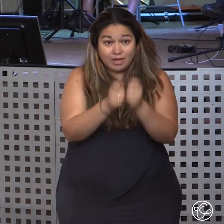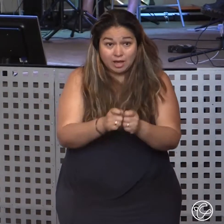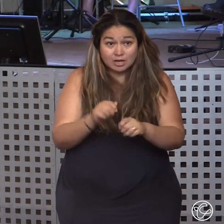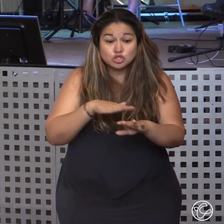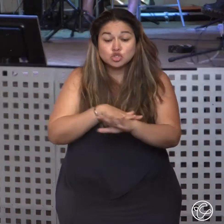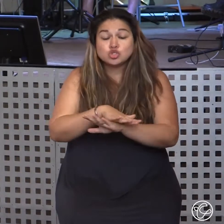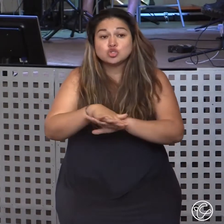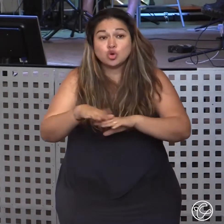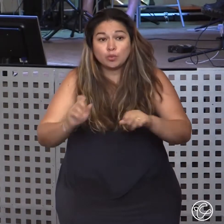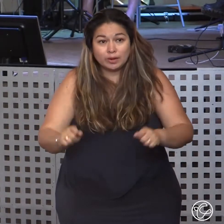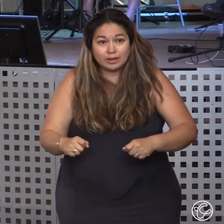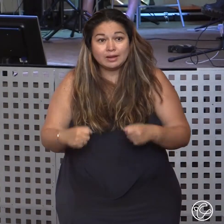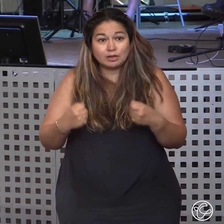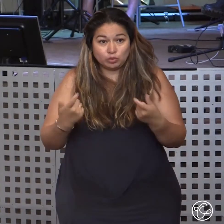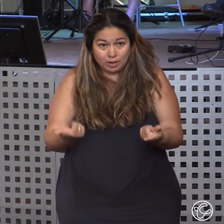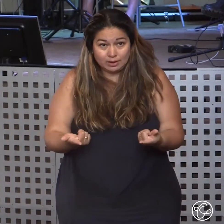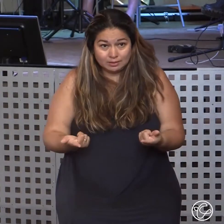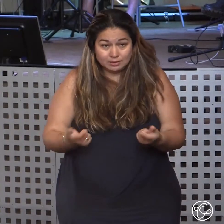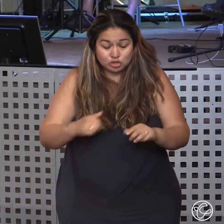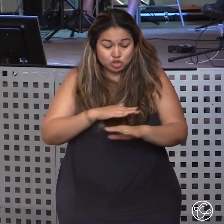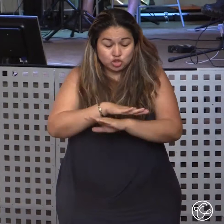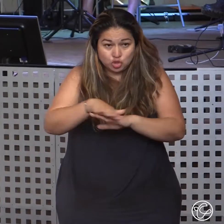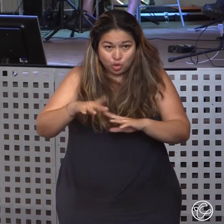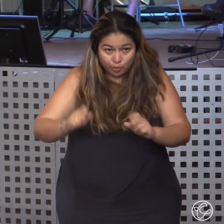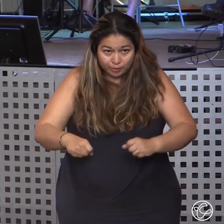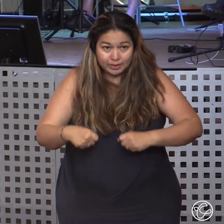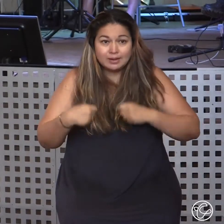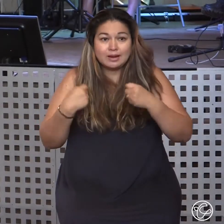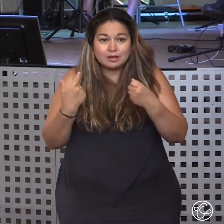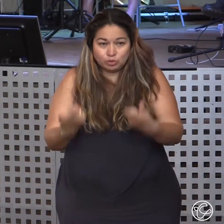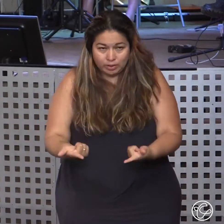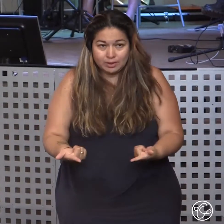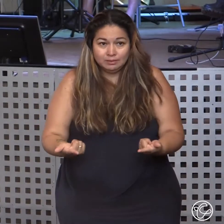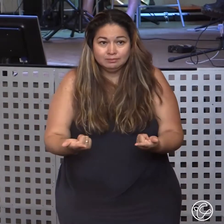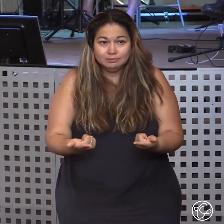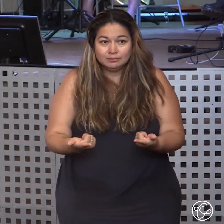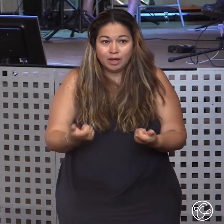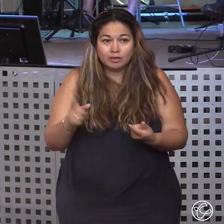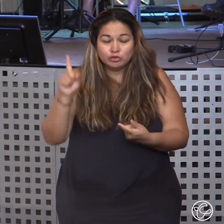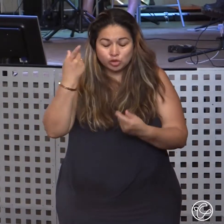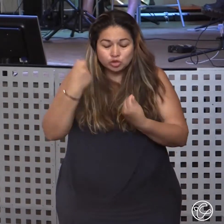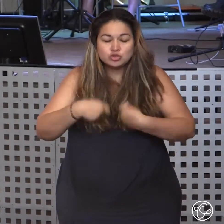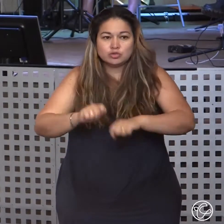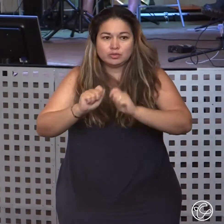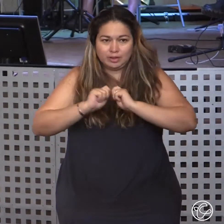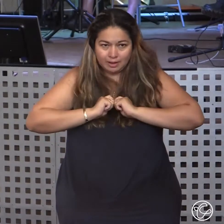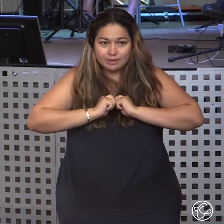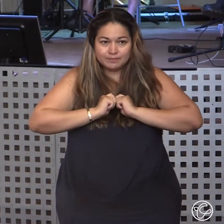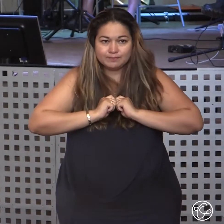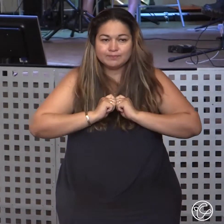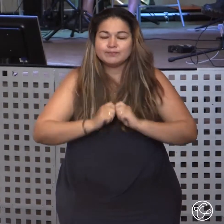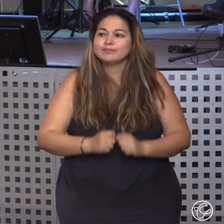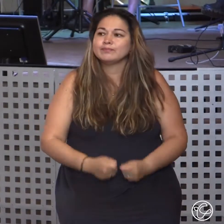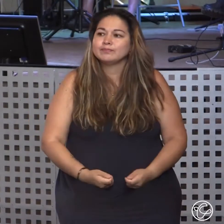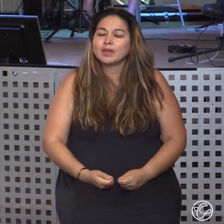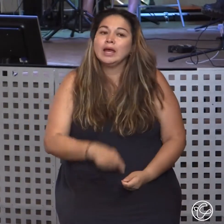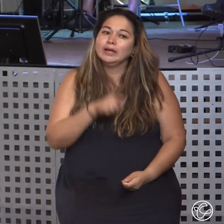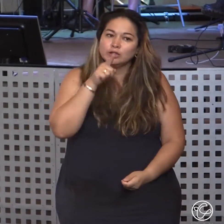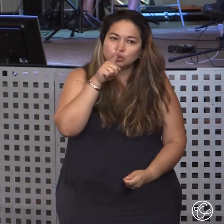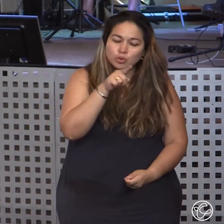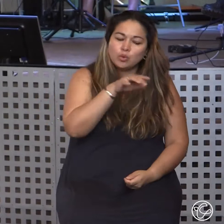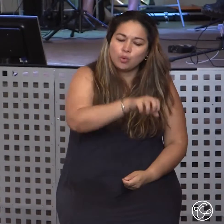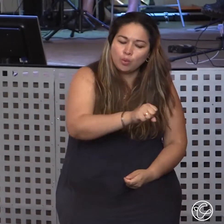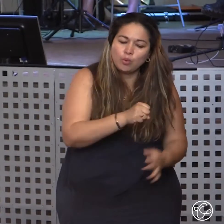que no es solo de lo que yo he sembrado, no, es sobrenatural. Y otro día te hablaré qué es lo que considero yo una